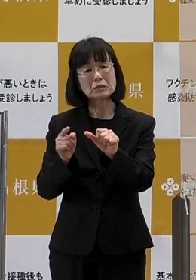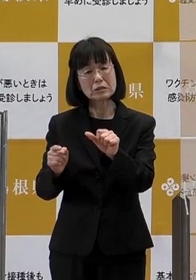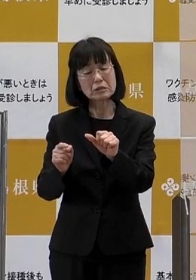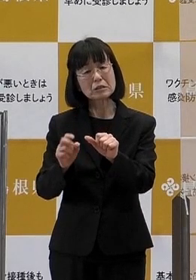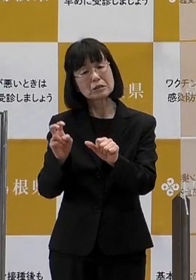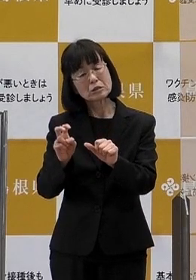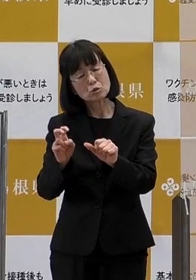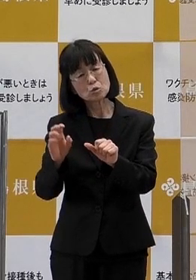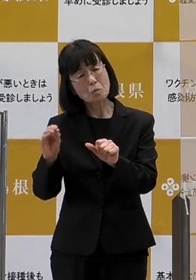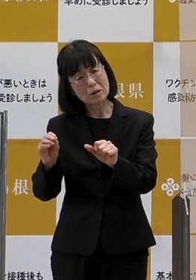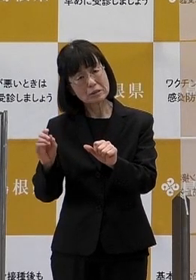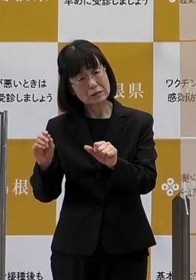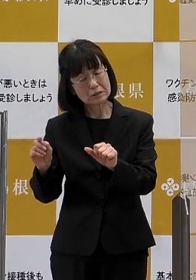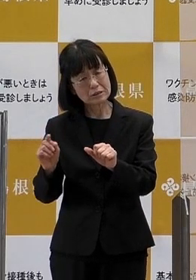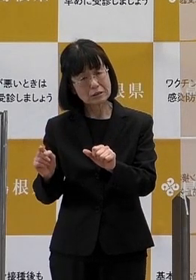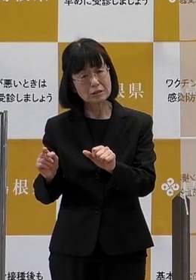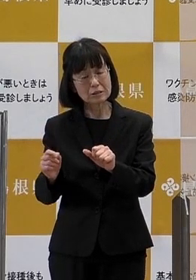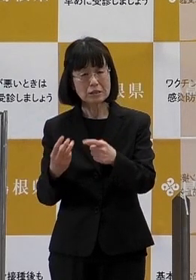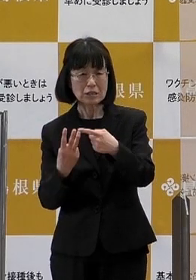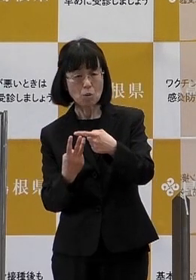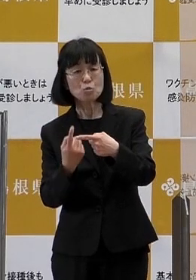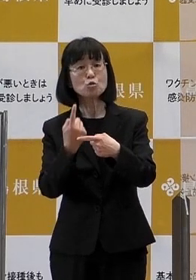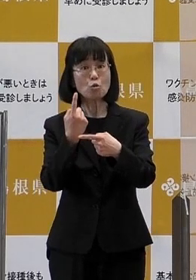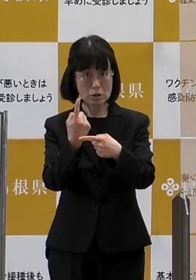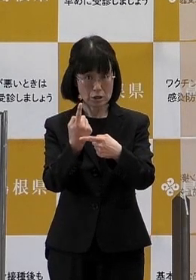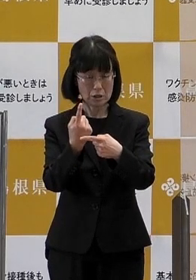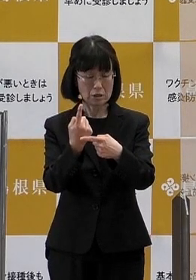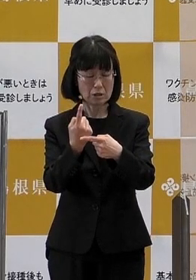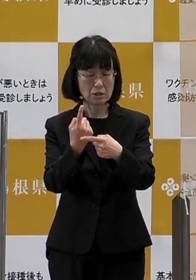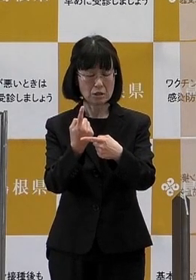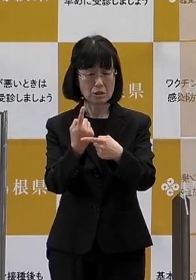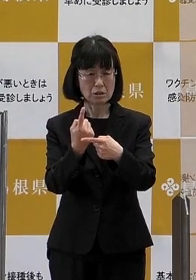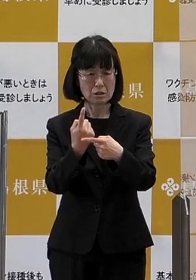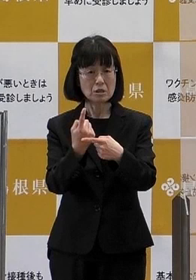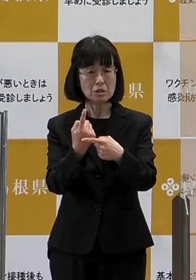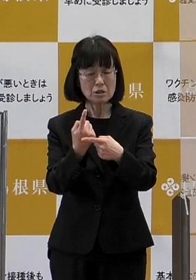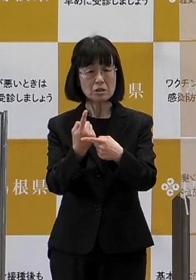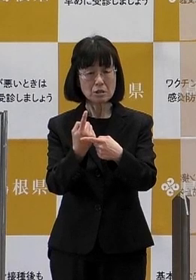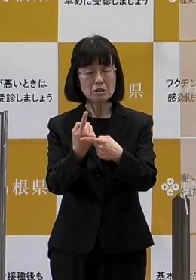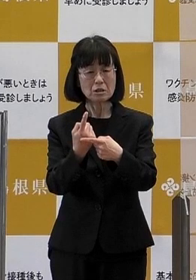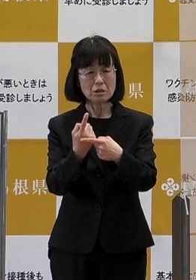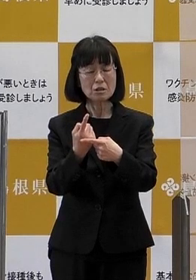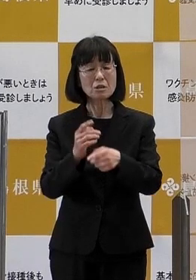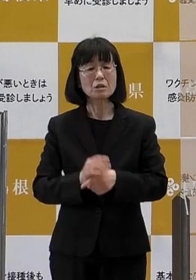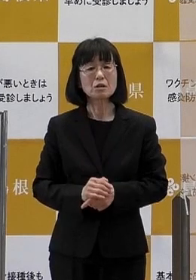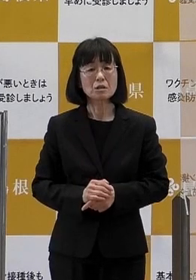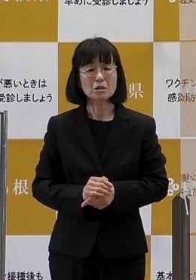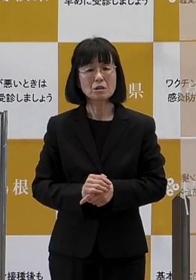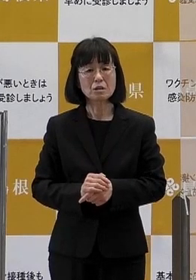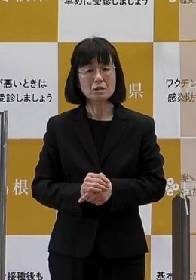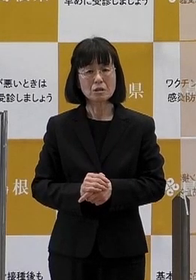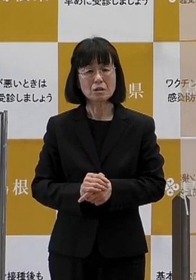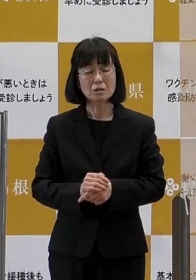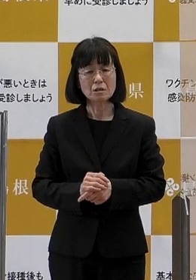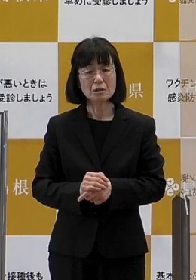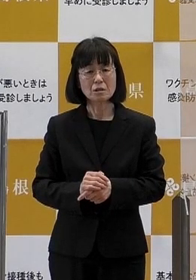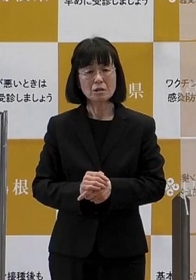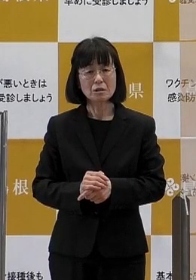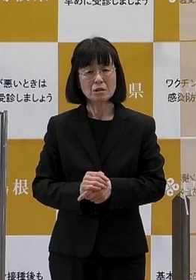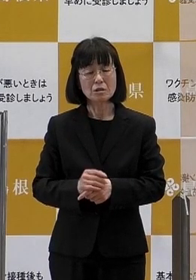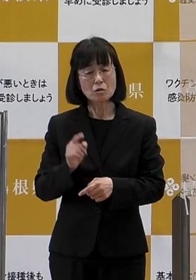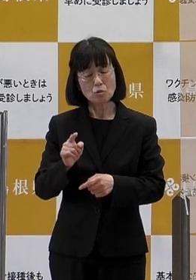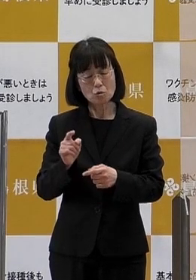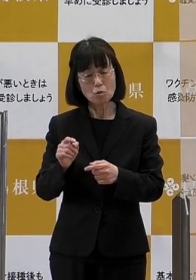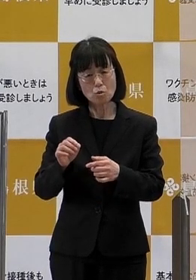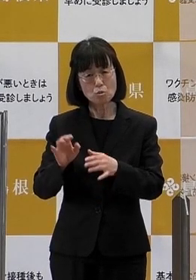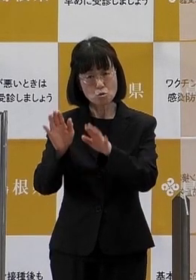体そんな感じですから、まあ、3分の1の人口比のところが、まあ、6割ということであります